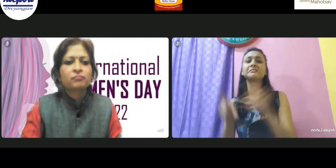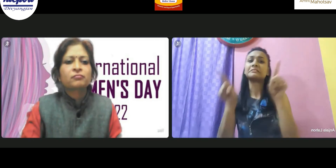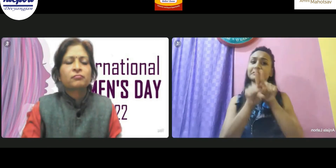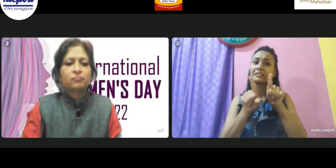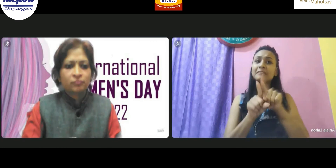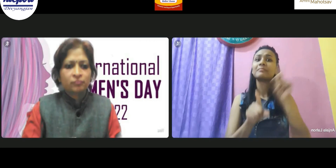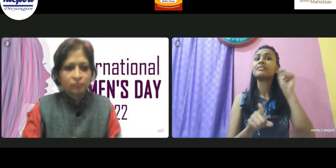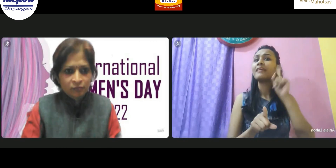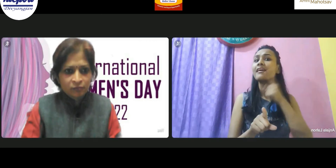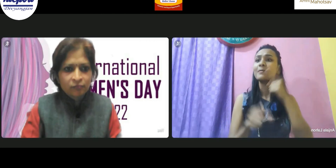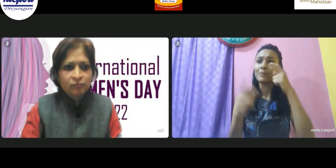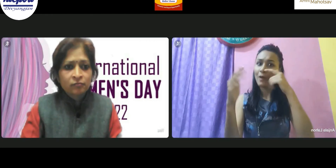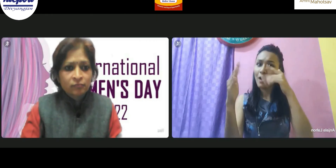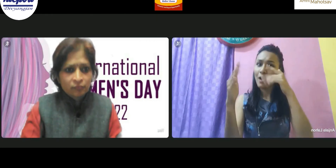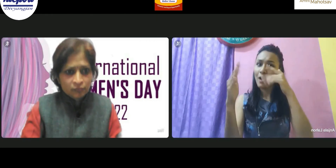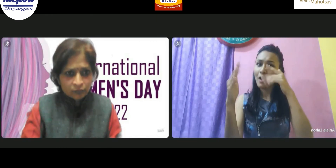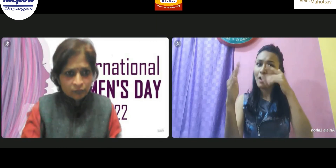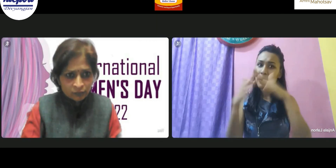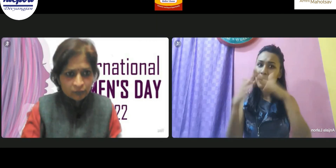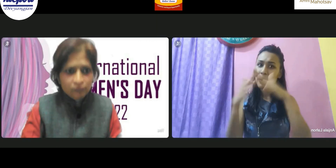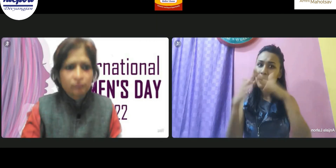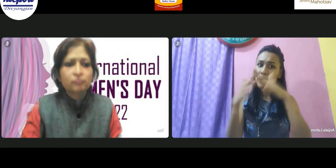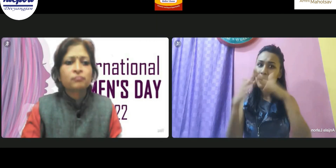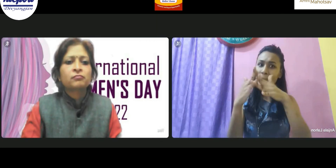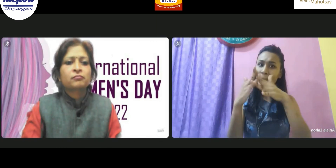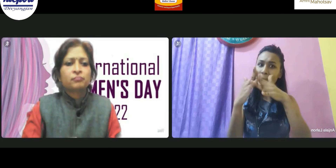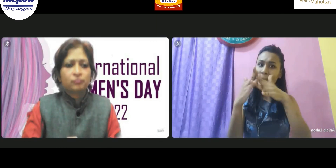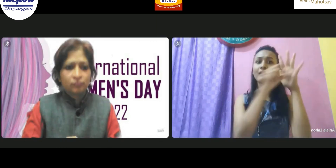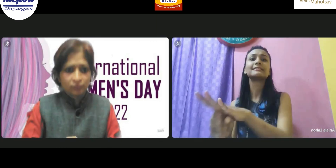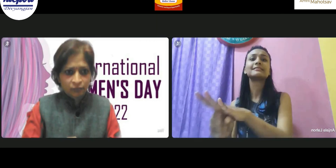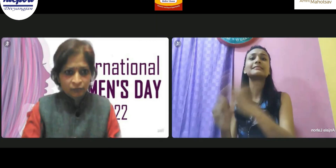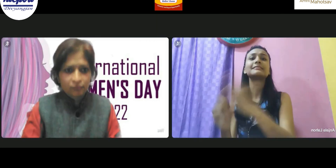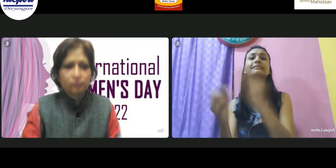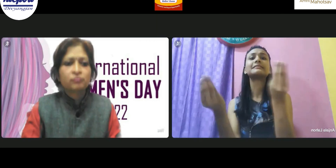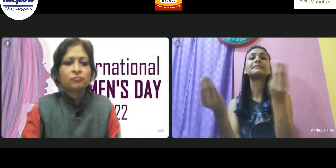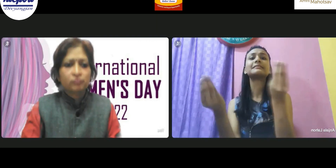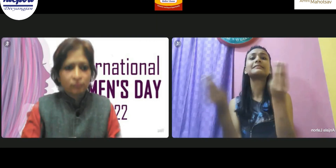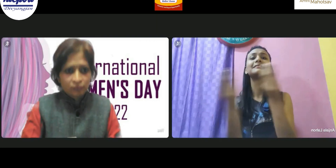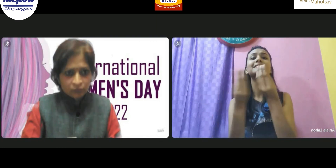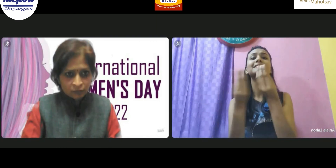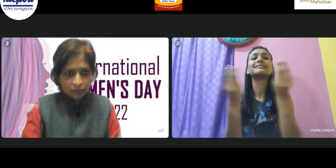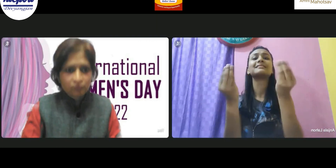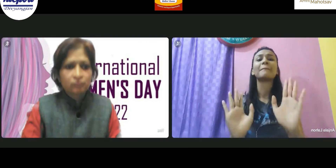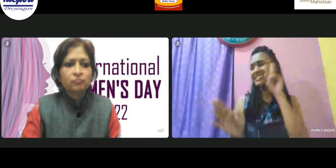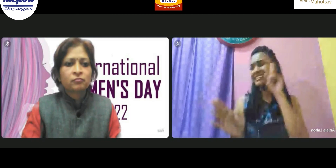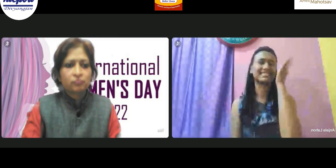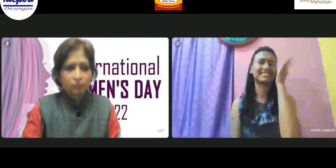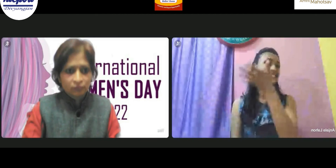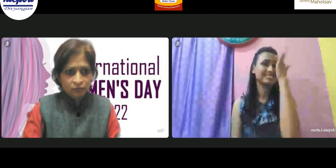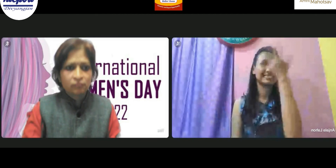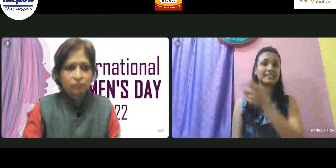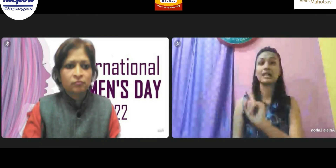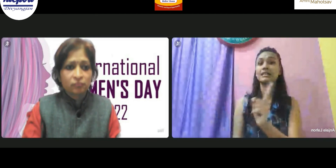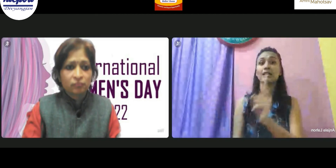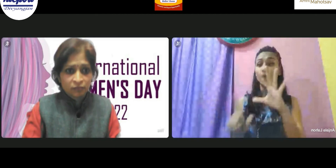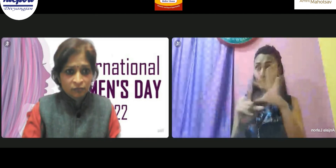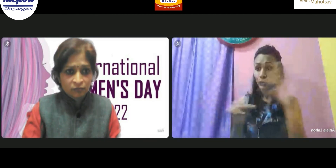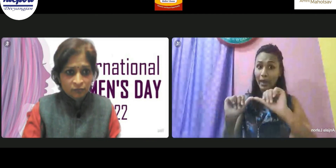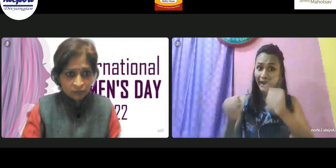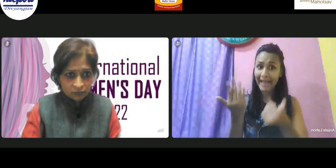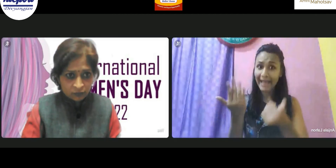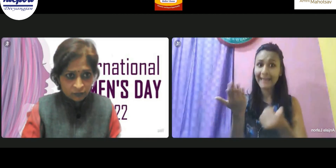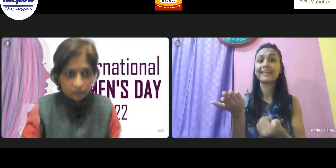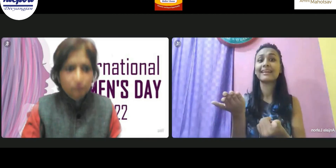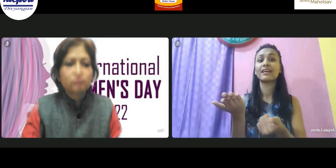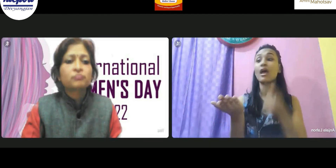है। पुरुष कई बार महिलाओं को शोषित करते हैं, तो ये सारी चीजें हमने देखी हैं,